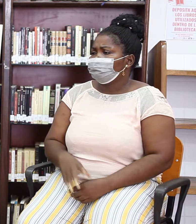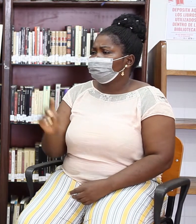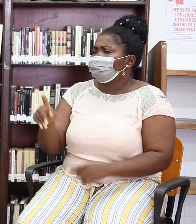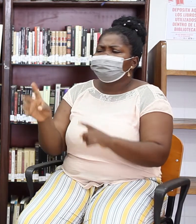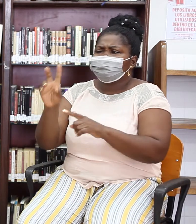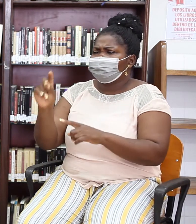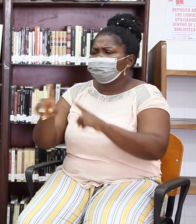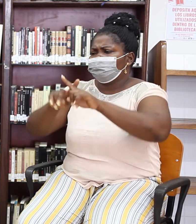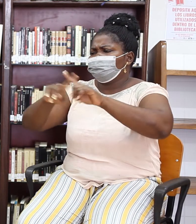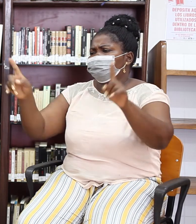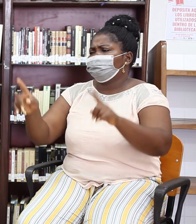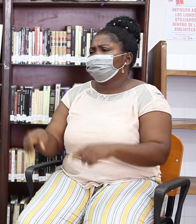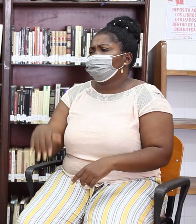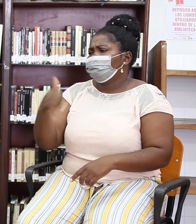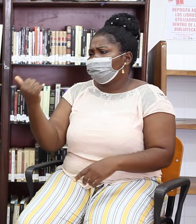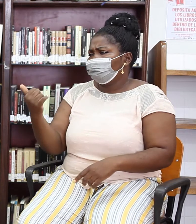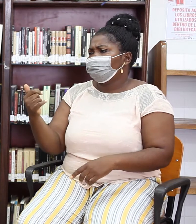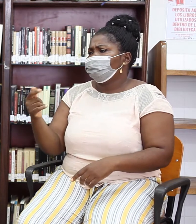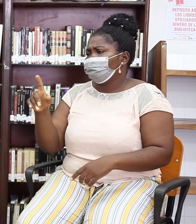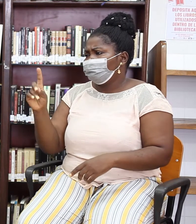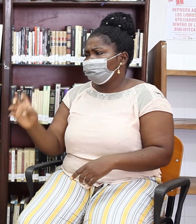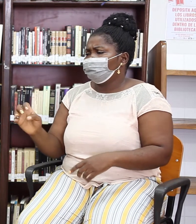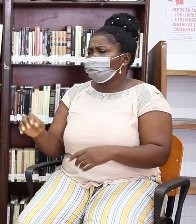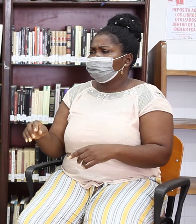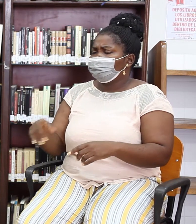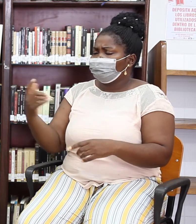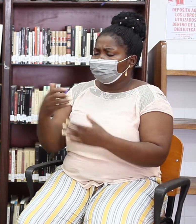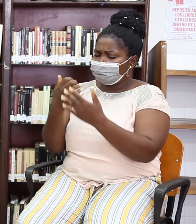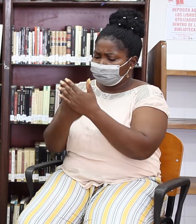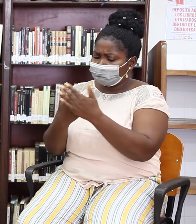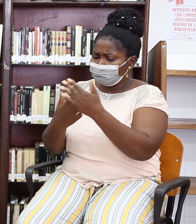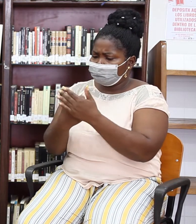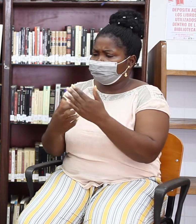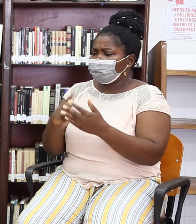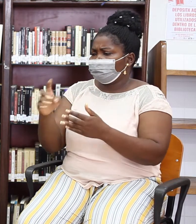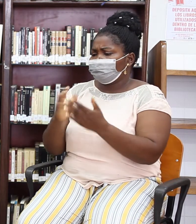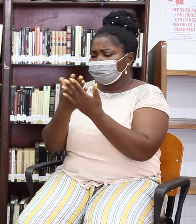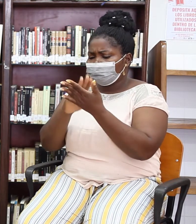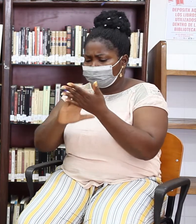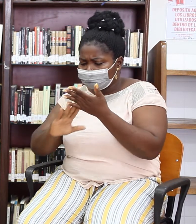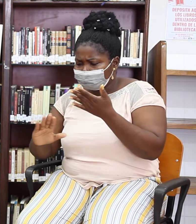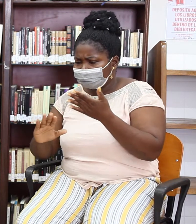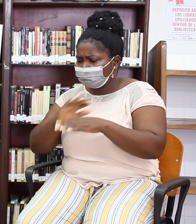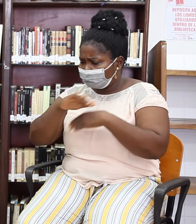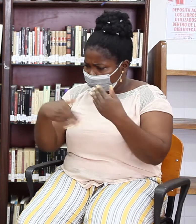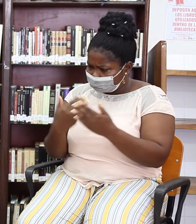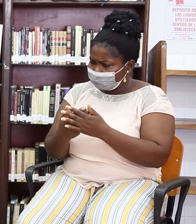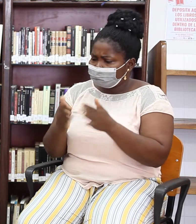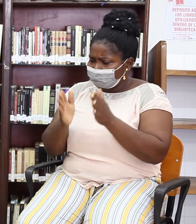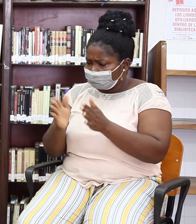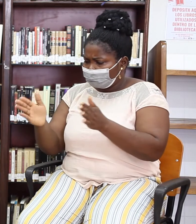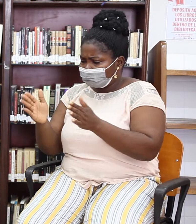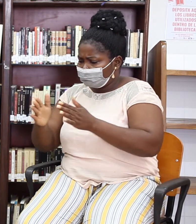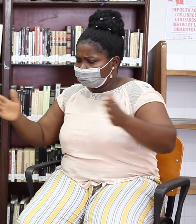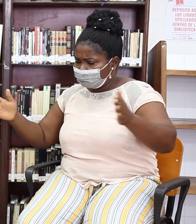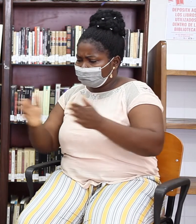encontrar diferencias. Unos eran un poco más gruesos, otros un poco más finos, pero todos medían lo